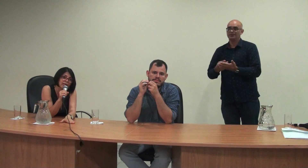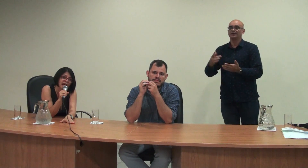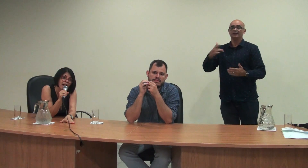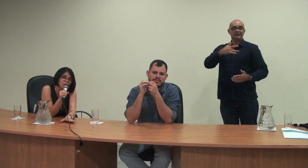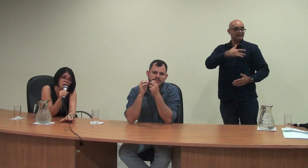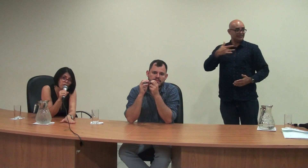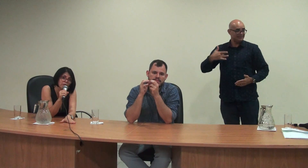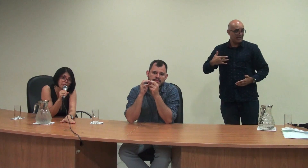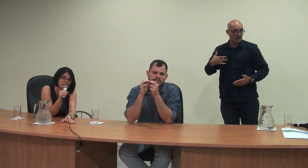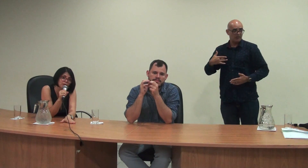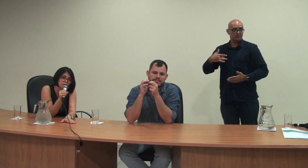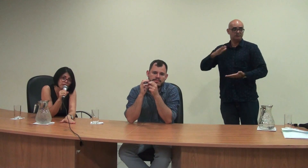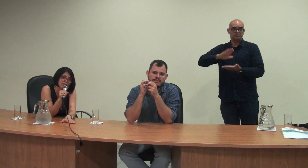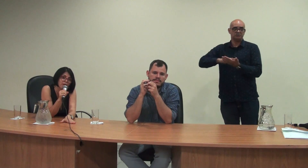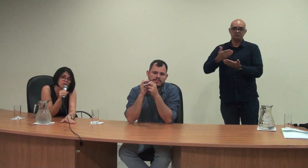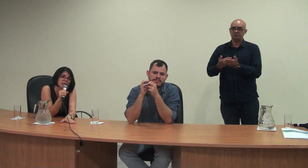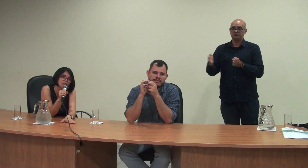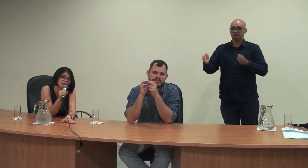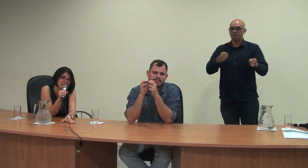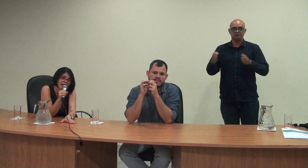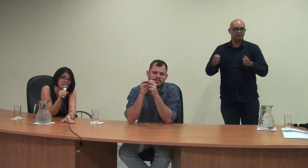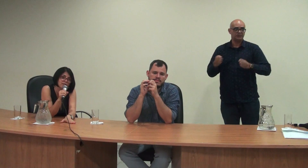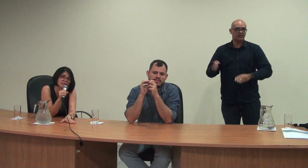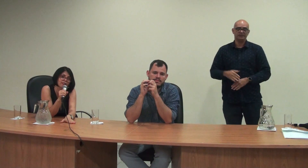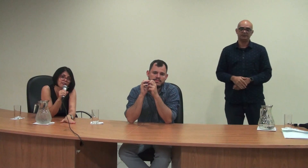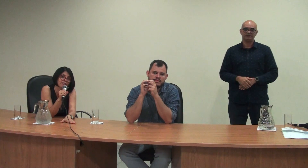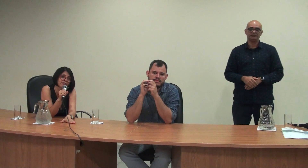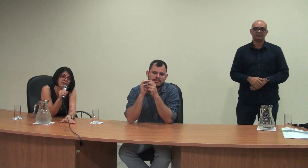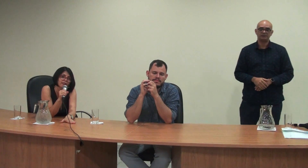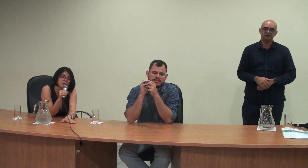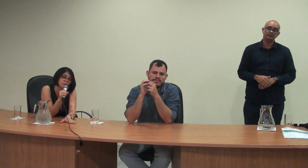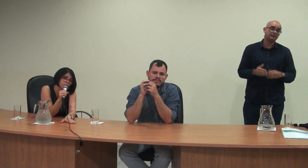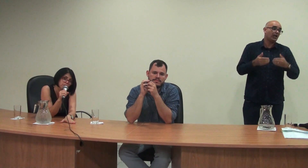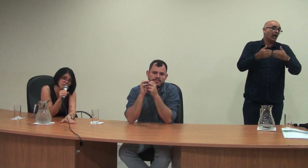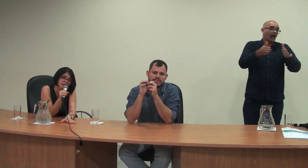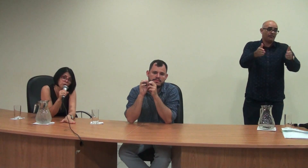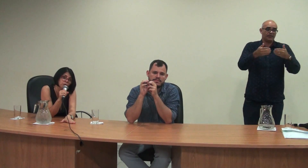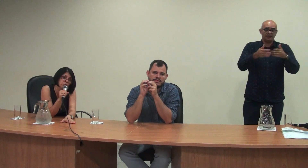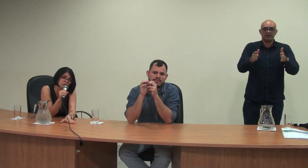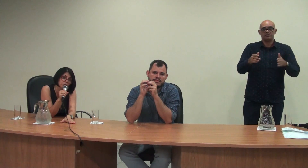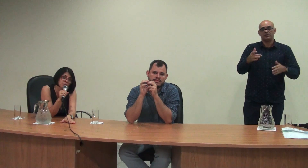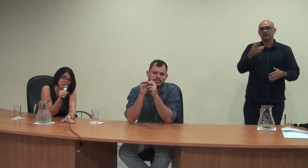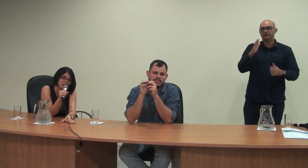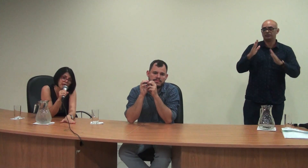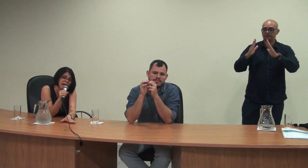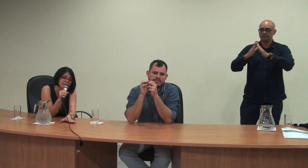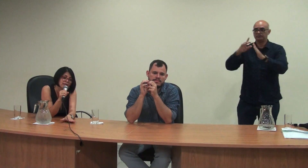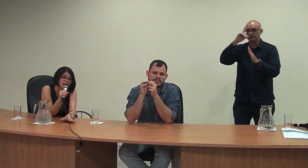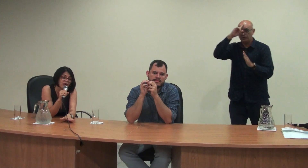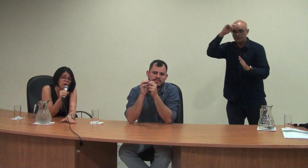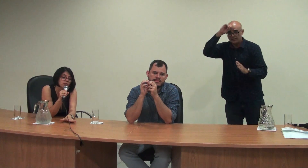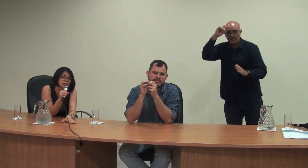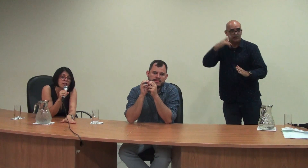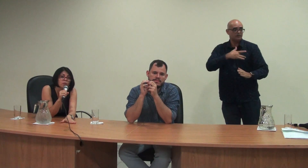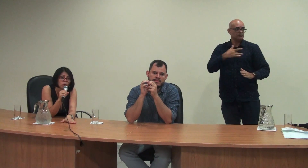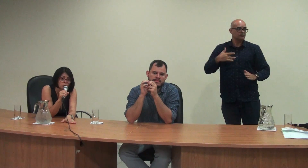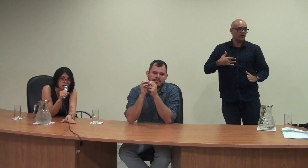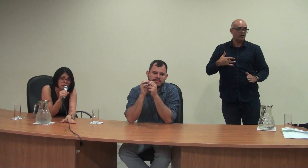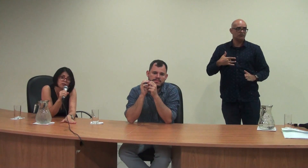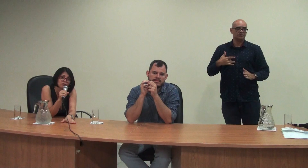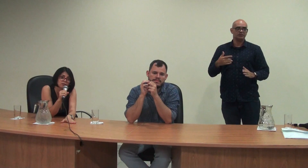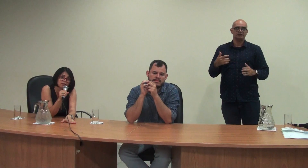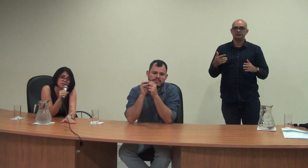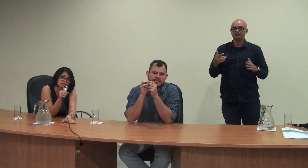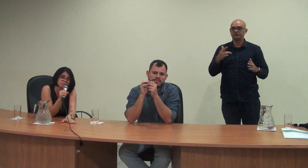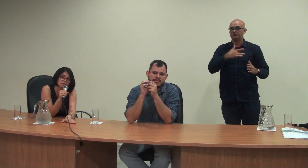E abrir cargo agora para tradutor-intérprete nas unidades de posto de saúde ou dos hospitais, eu acho que isso é uma